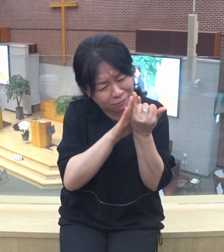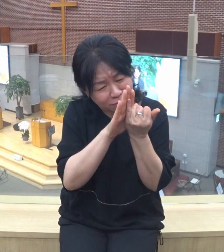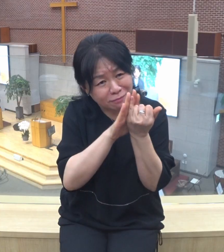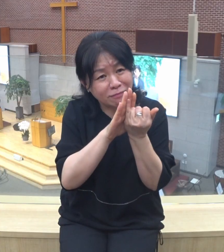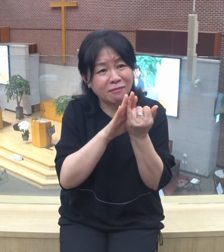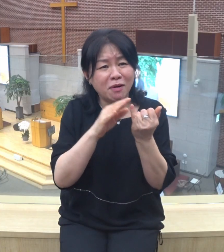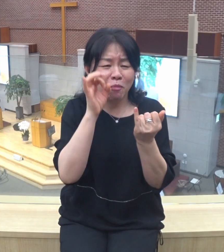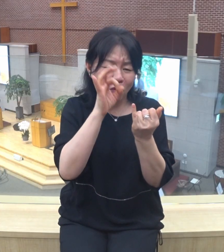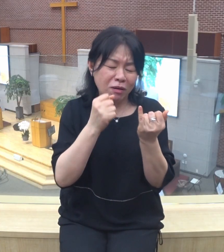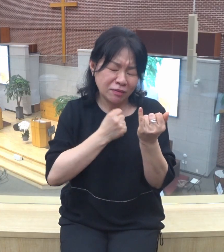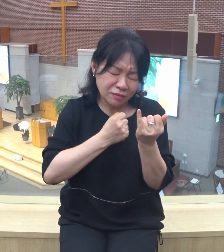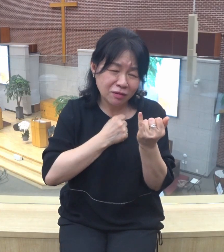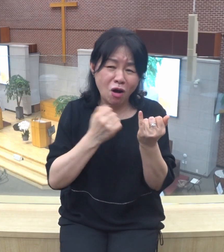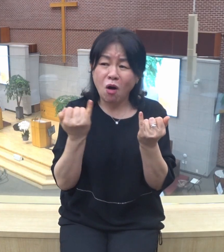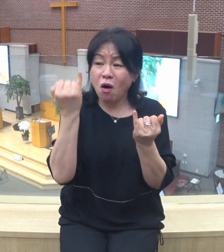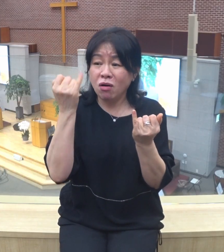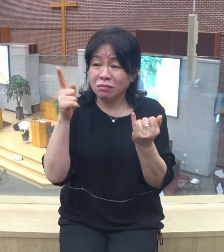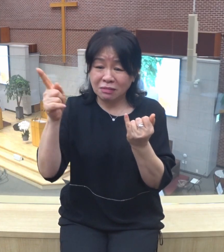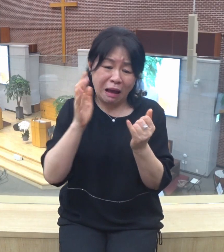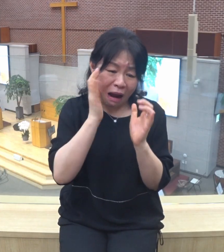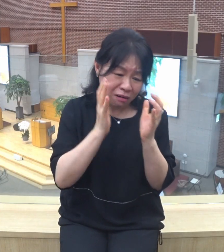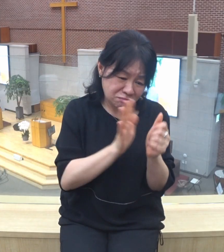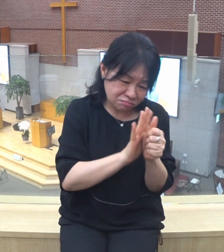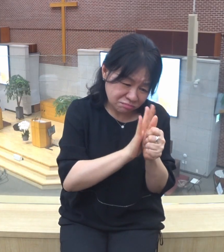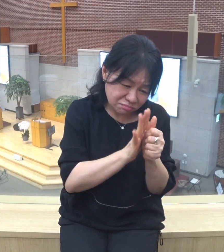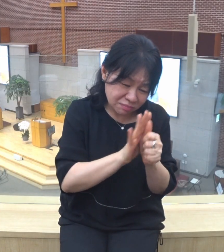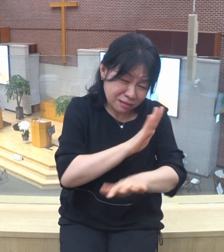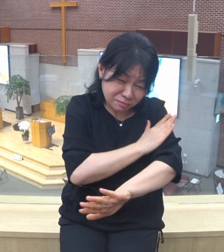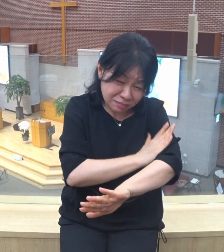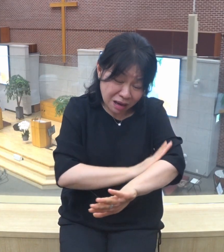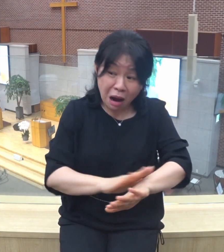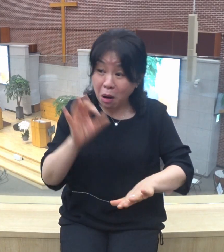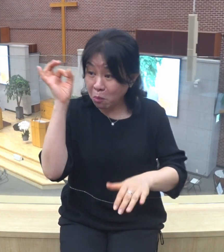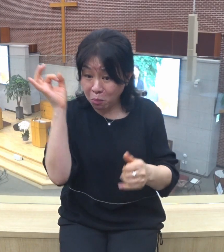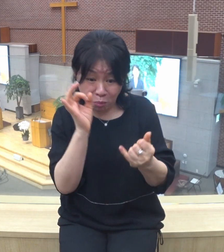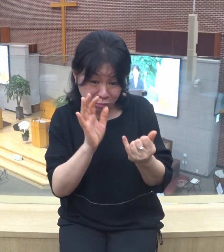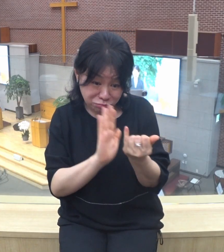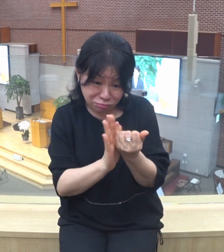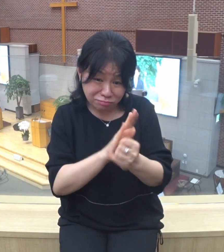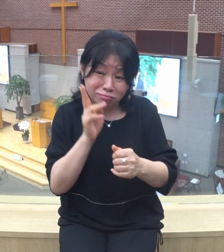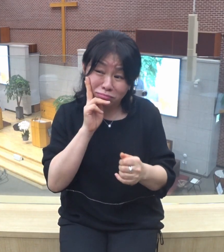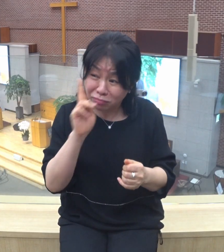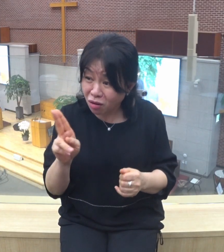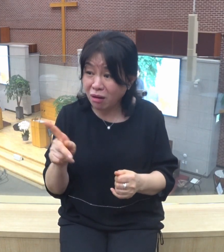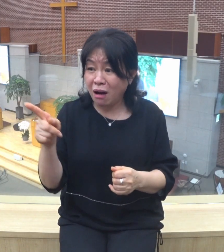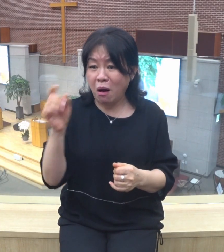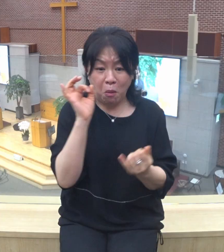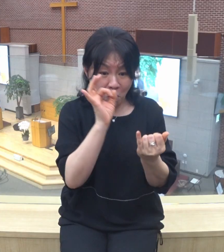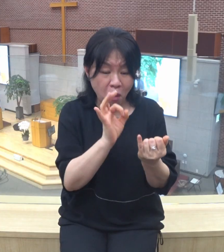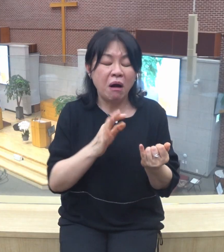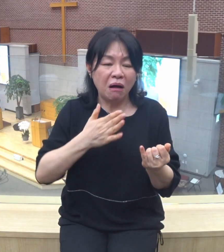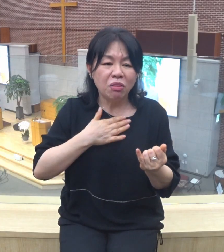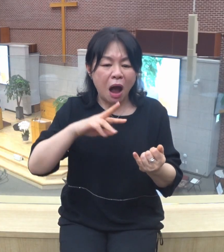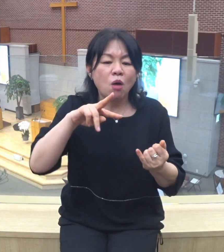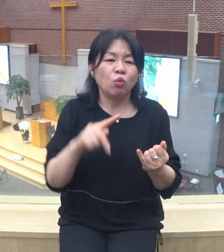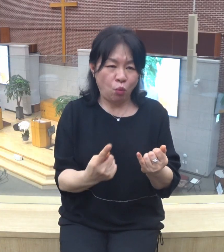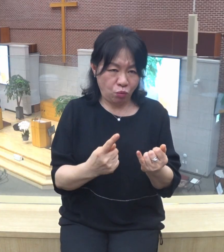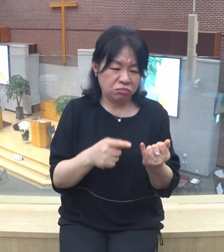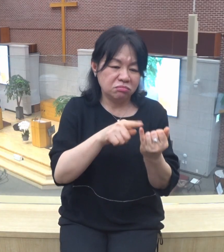안타까웠습니다. 언니가 자녀를 귀하게 대하니 그 눈으로 저도 그 아이를 보며 귀하게 대하게 된